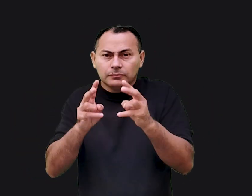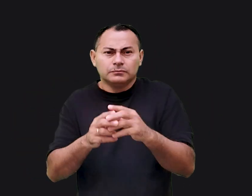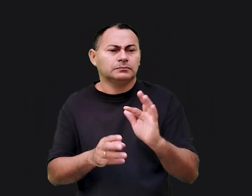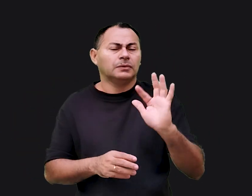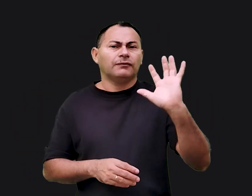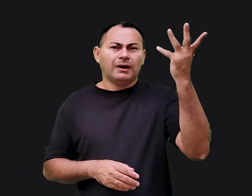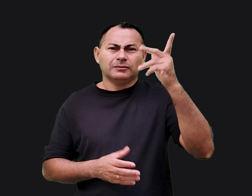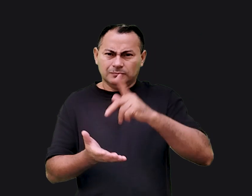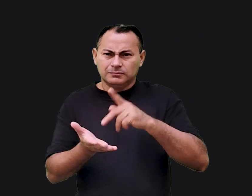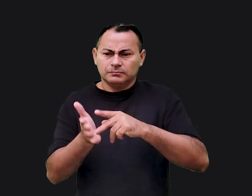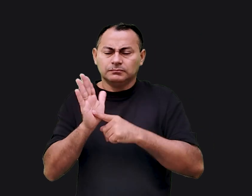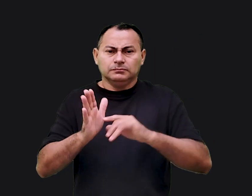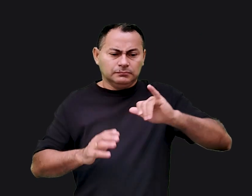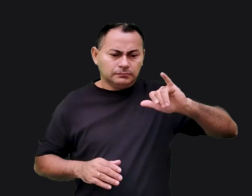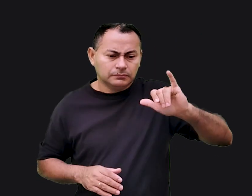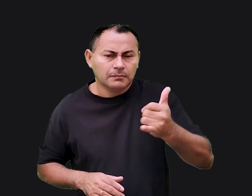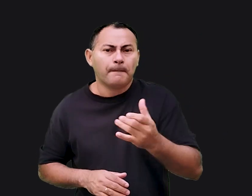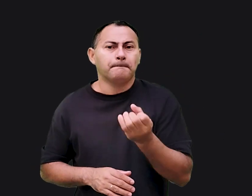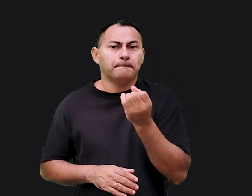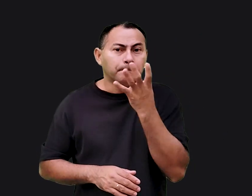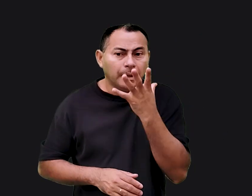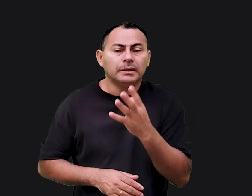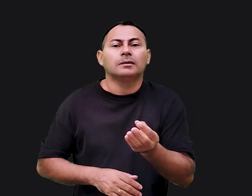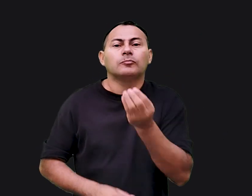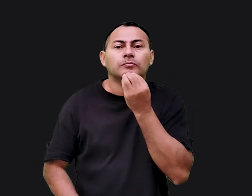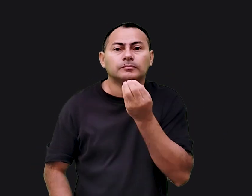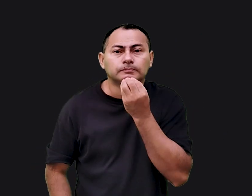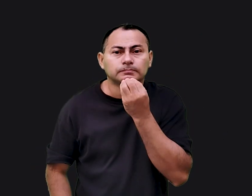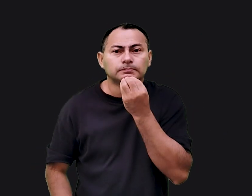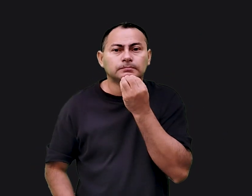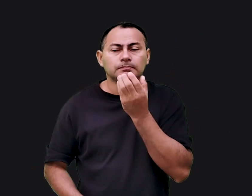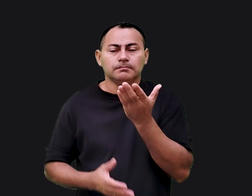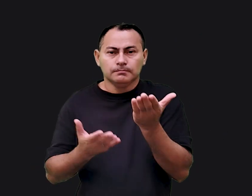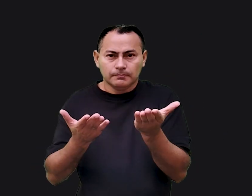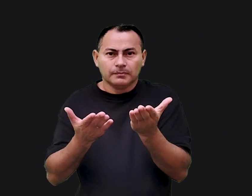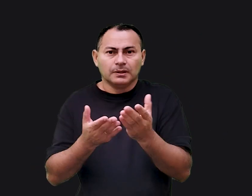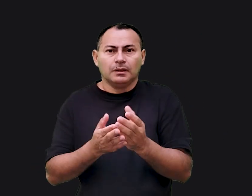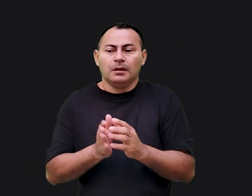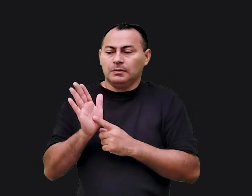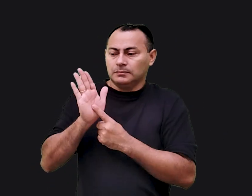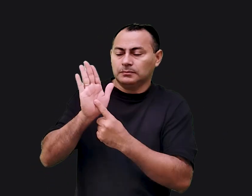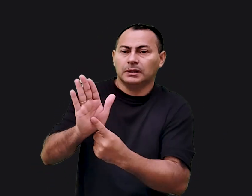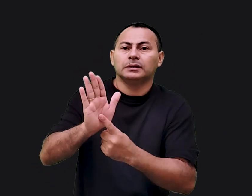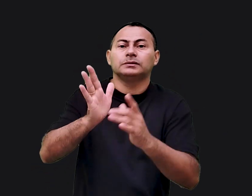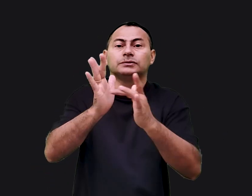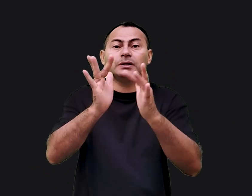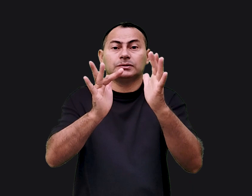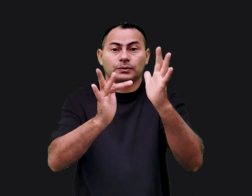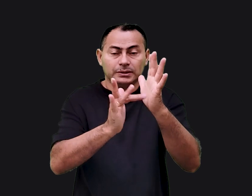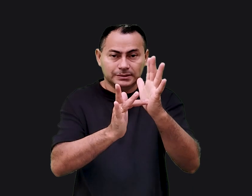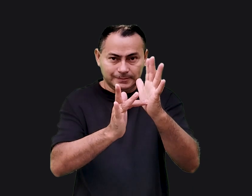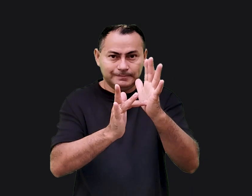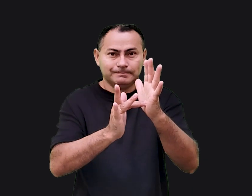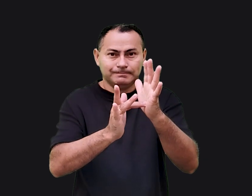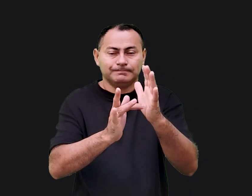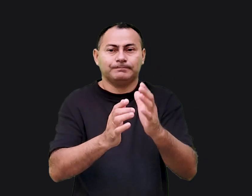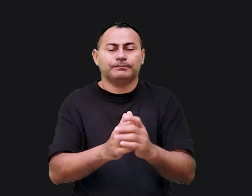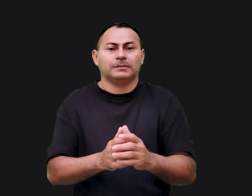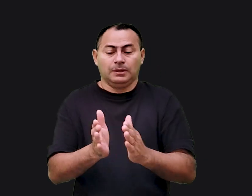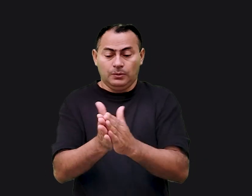fato é que ele aproveitou muito bem aquela oportunidade para apresentar Jesus o livro